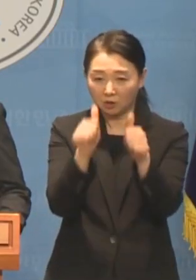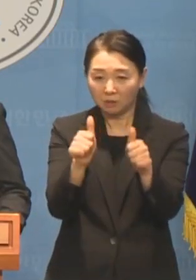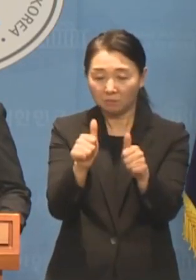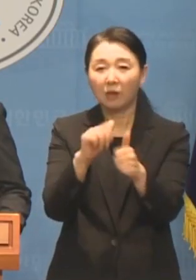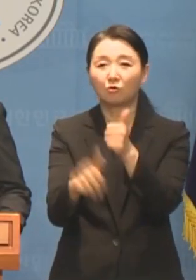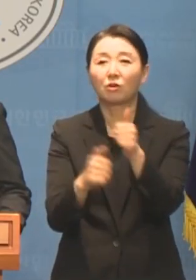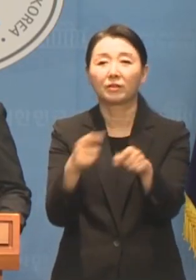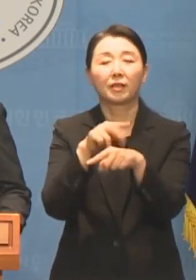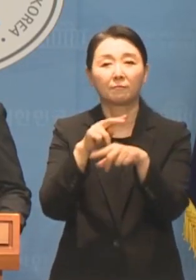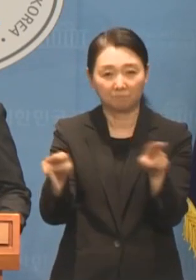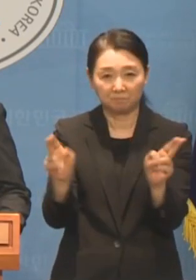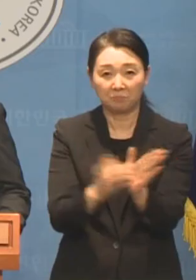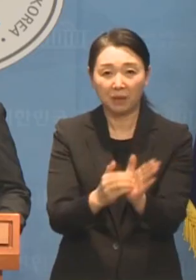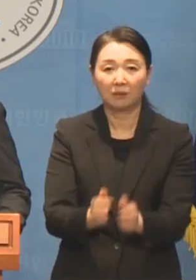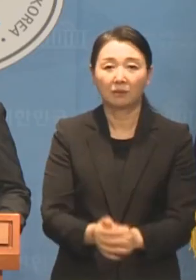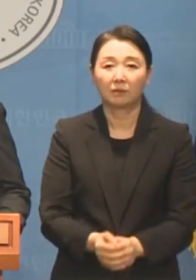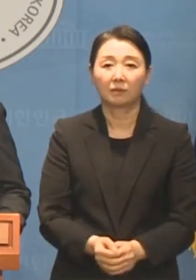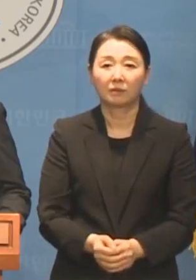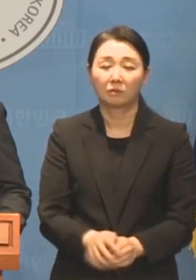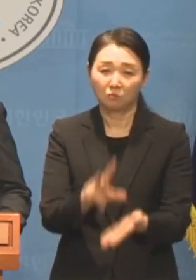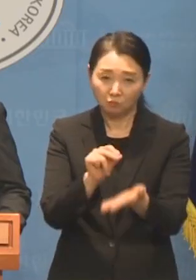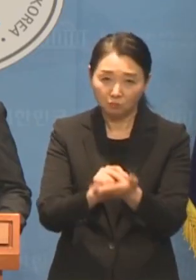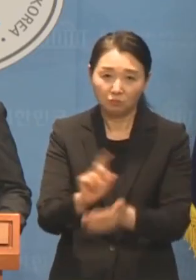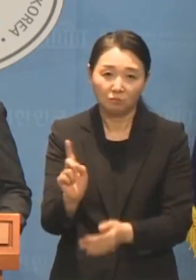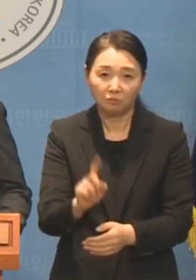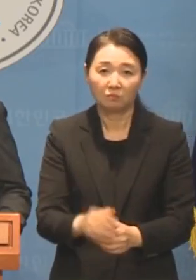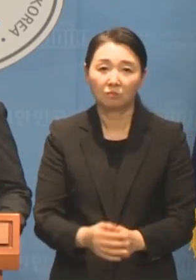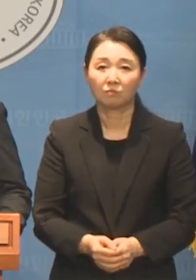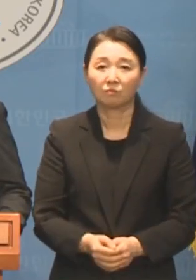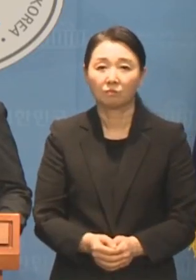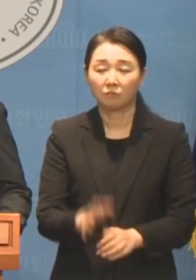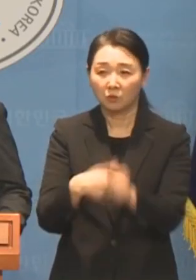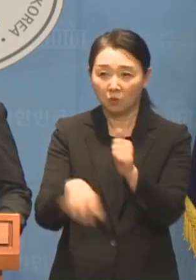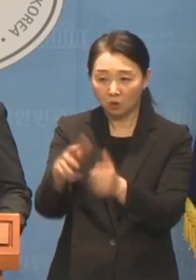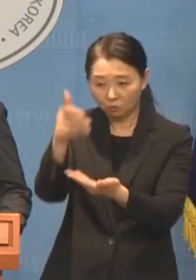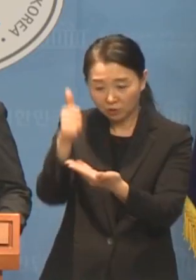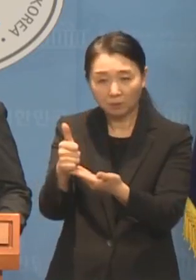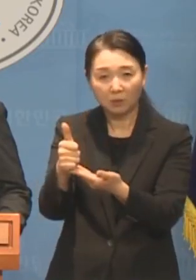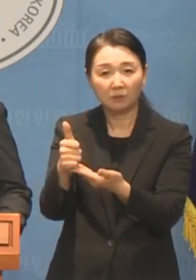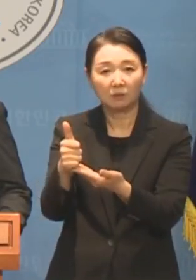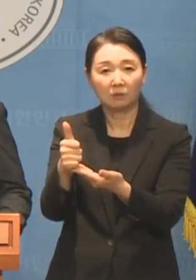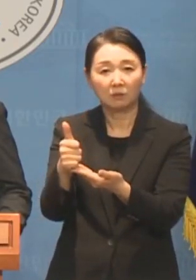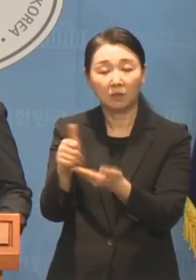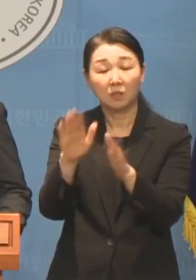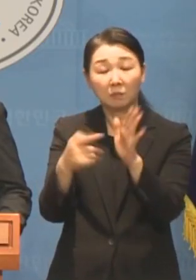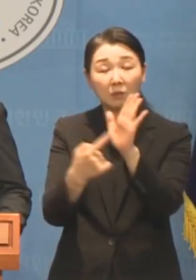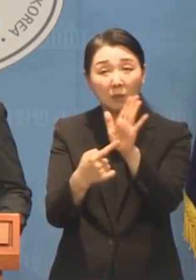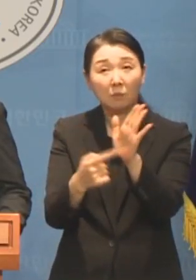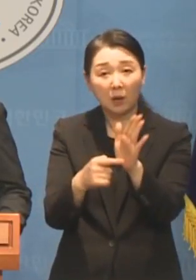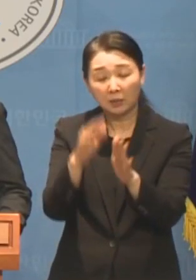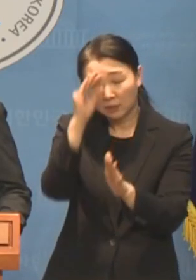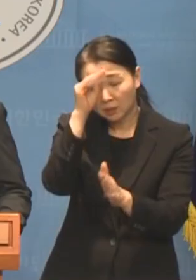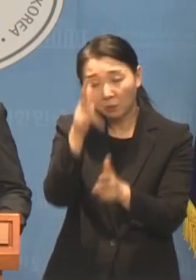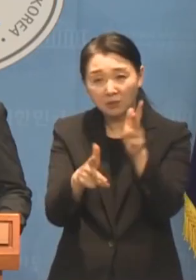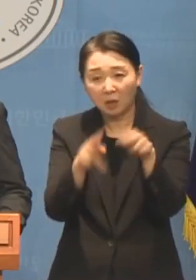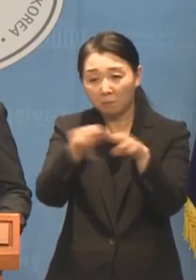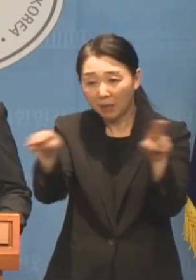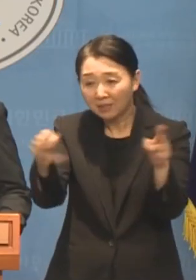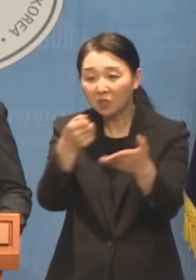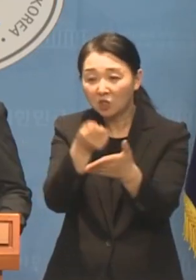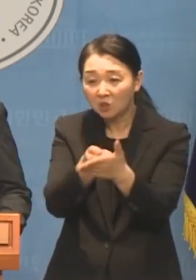취소되긴 하였습니다. 문제는 환경부 장관이 이번에 발표한 시범사업 폐지